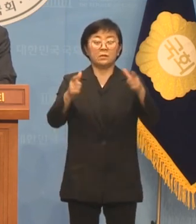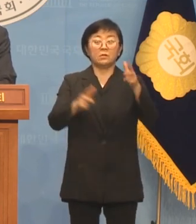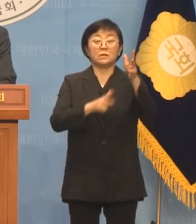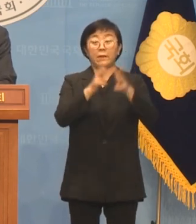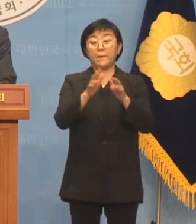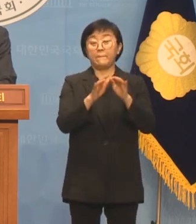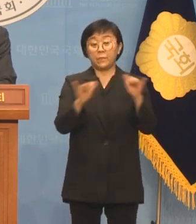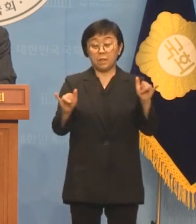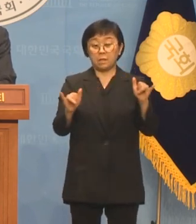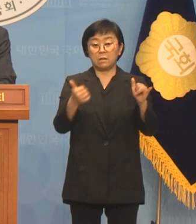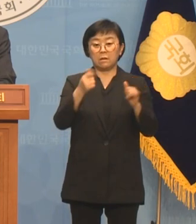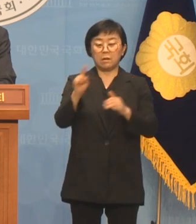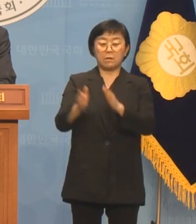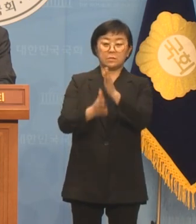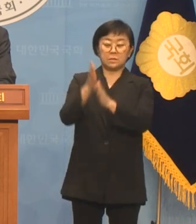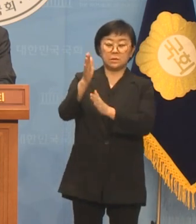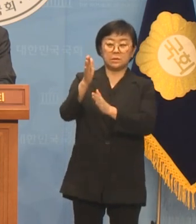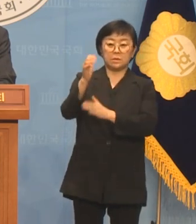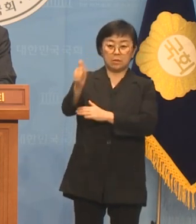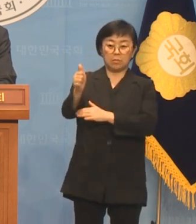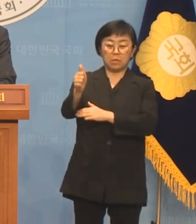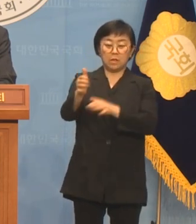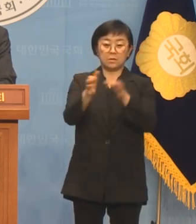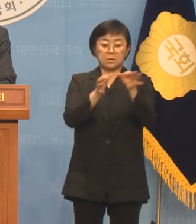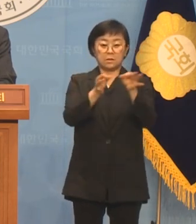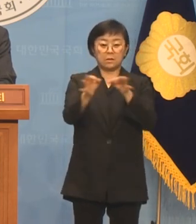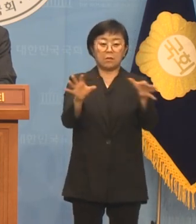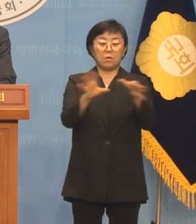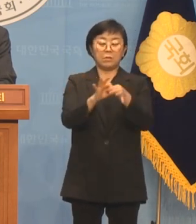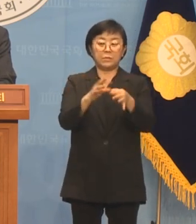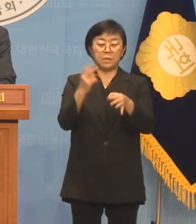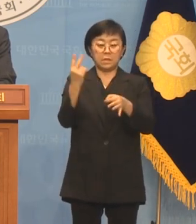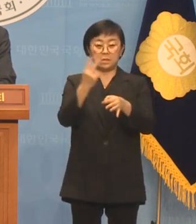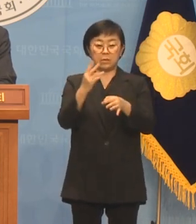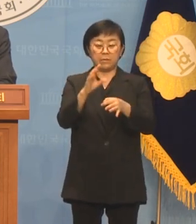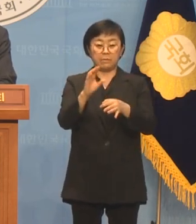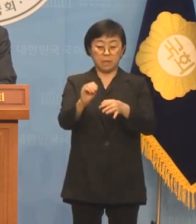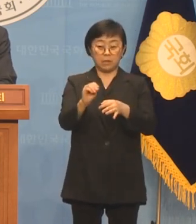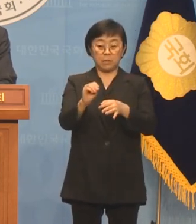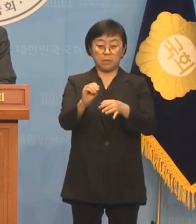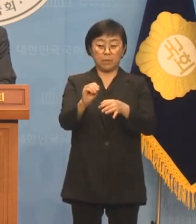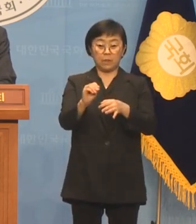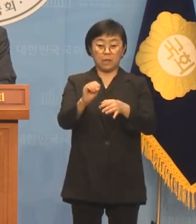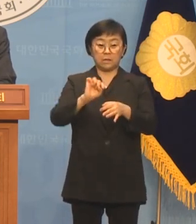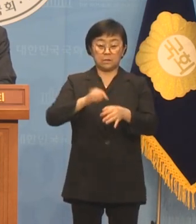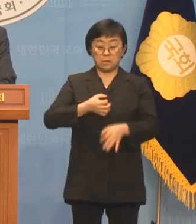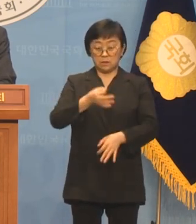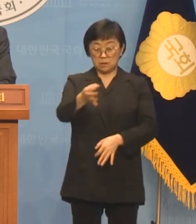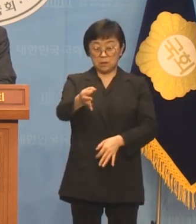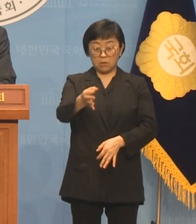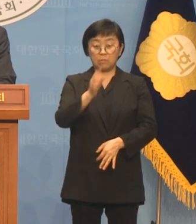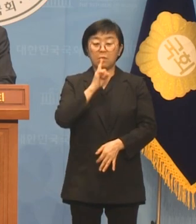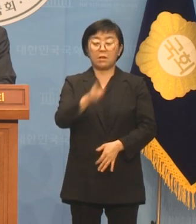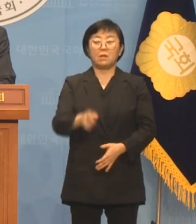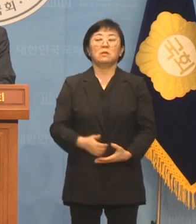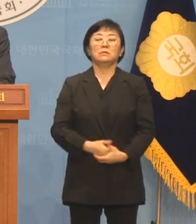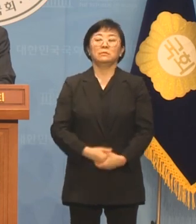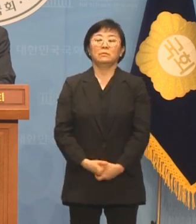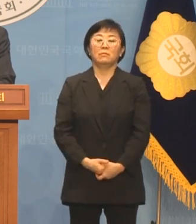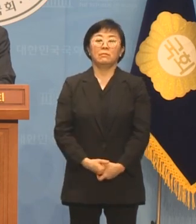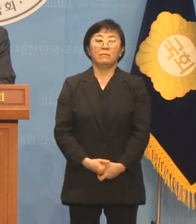지역사업가는 하 시장이 소유한 상가의 관리비 2천만 원가량을 자신이 냈다고 주장했습니다.